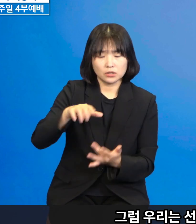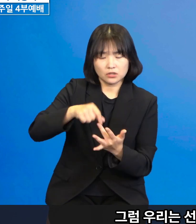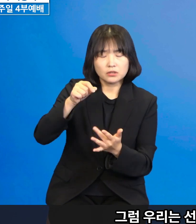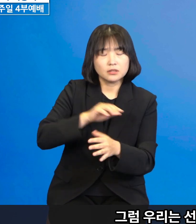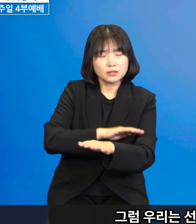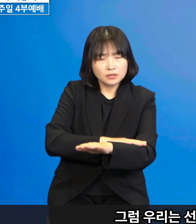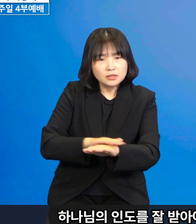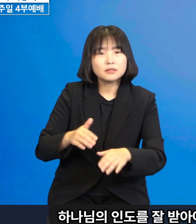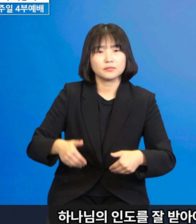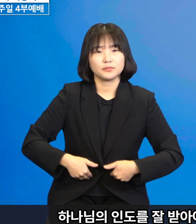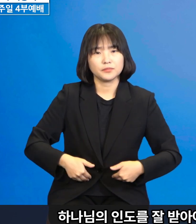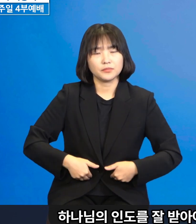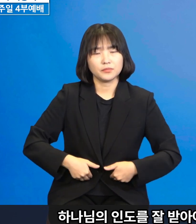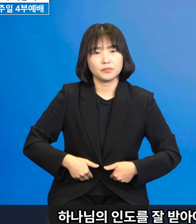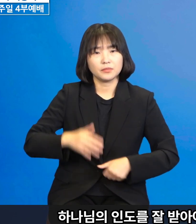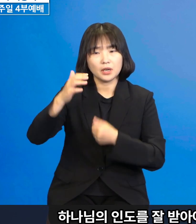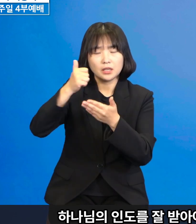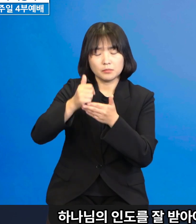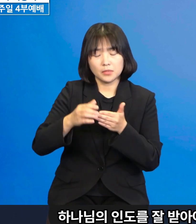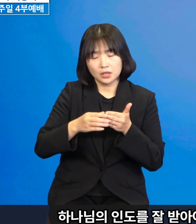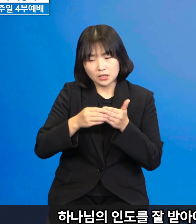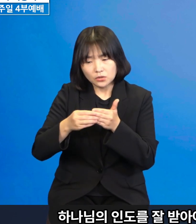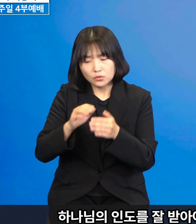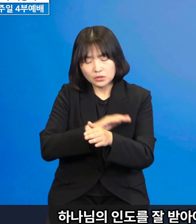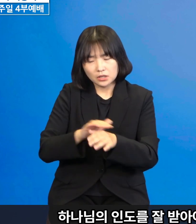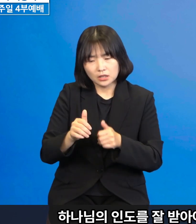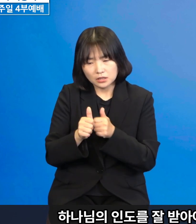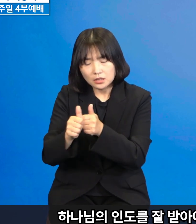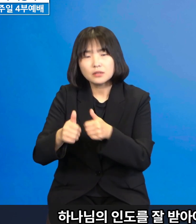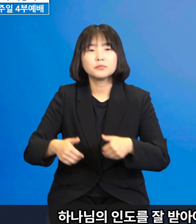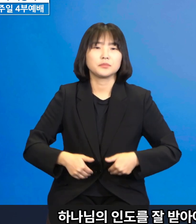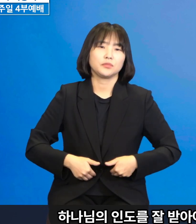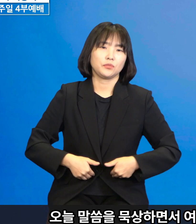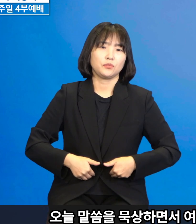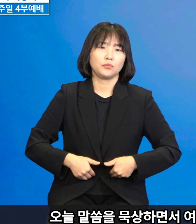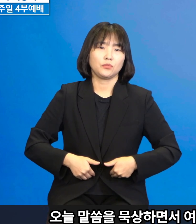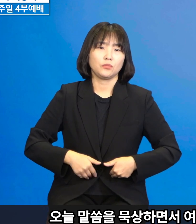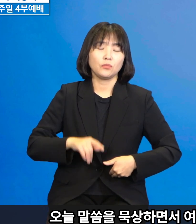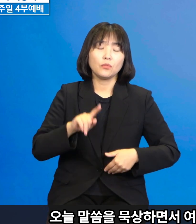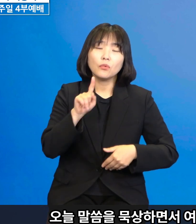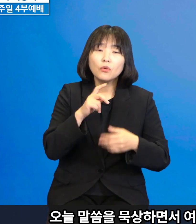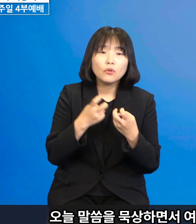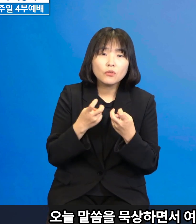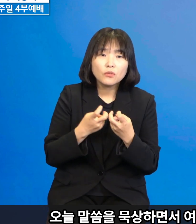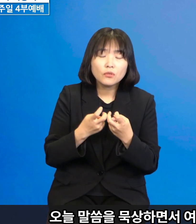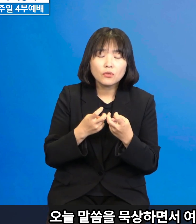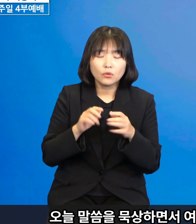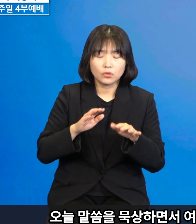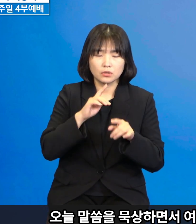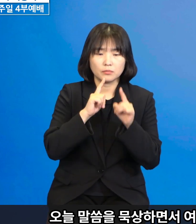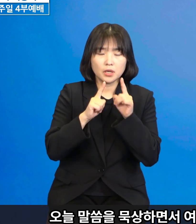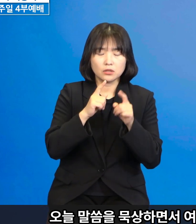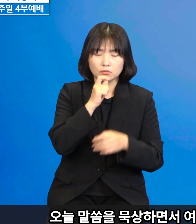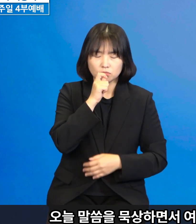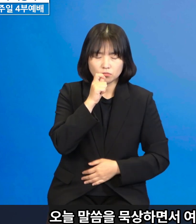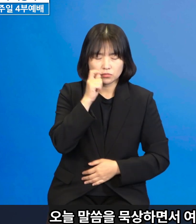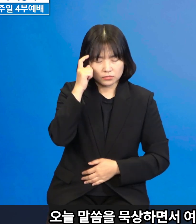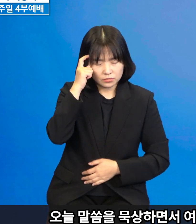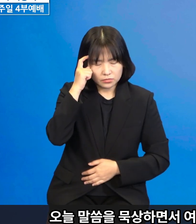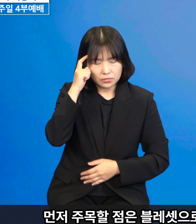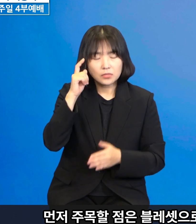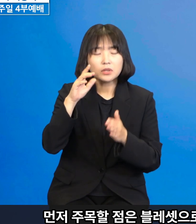됩니다. 하나님의 인도를 잘 받아야 됩니다. 어떻게 해야 될까요? 오늘 말씀을 묵상하면서 여러 가지를 말씀해 주고